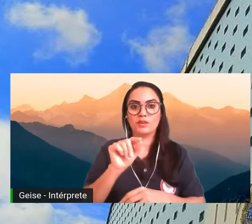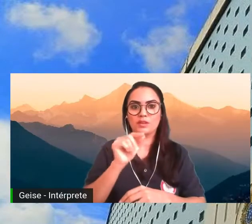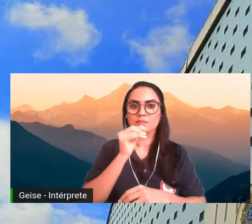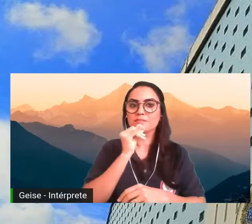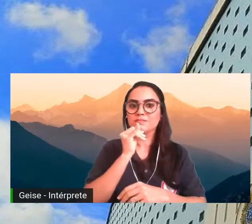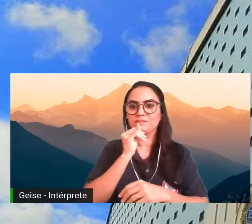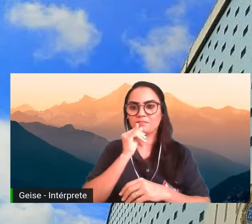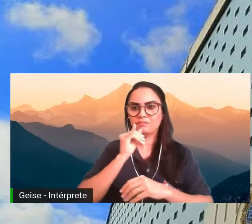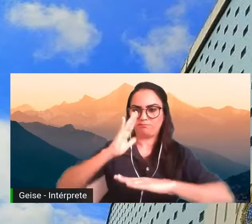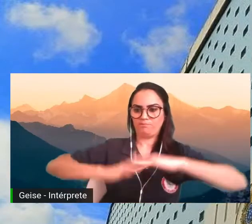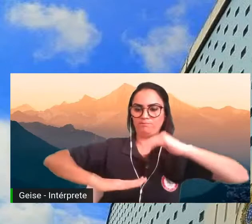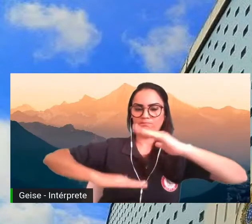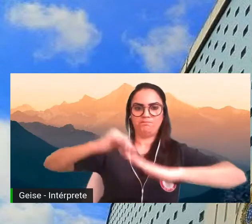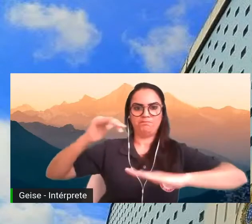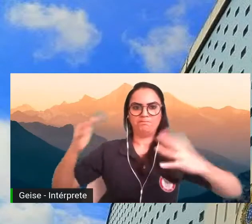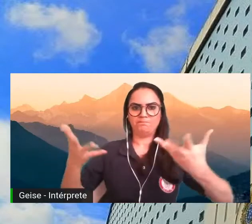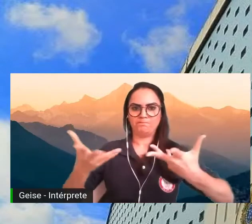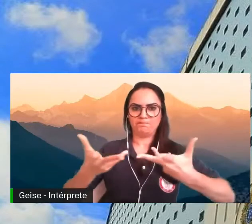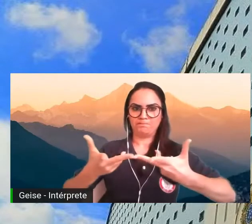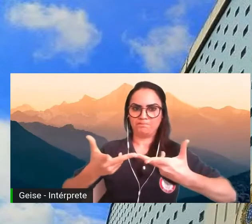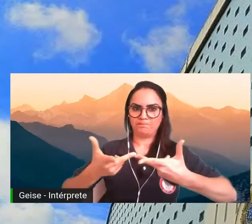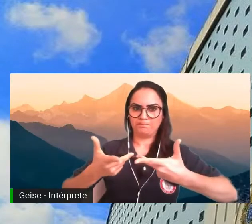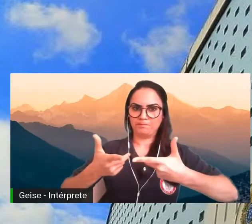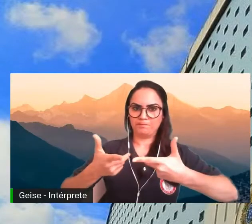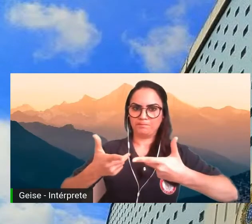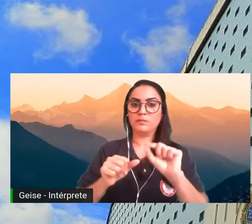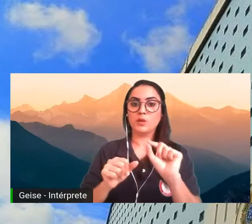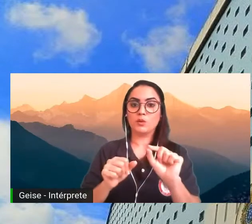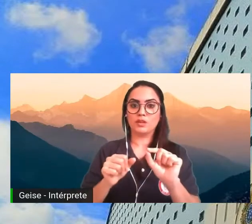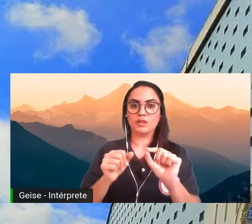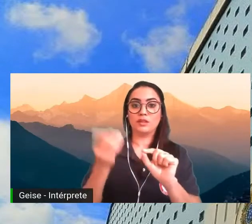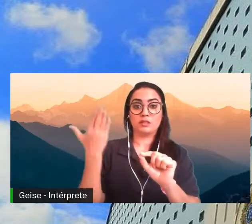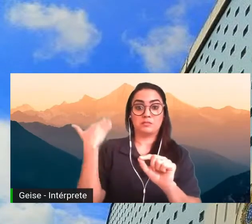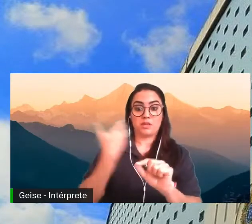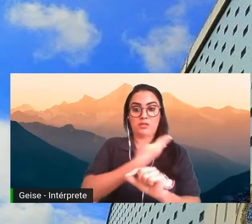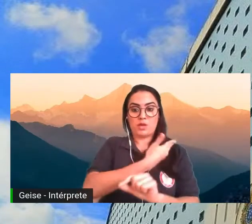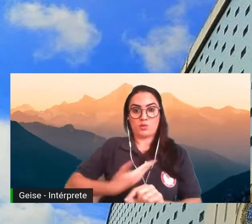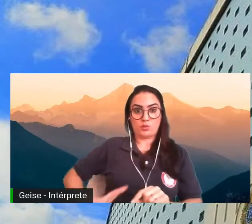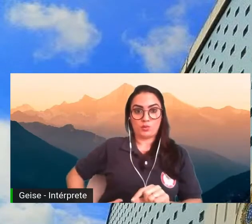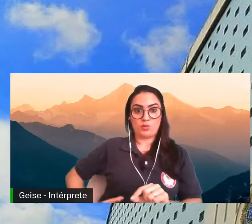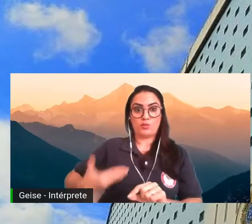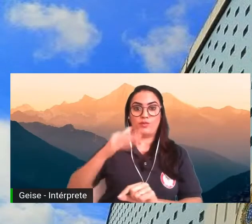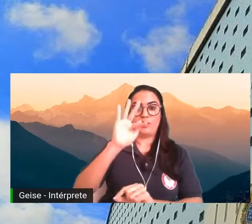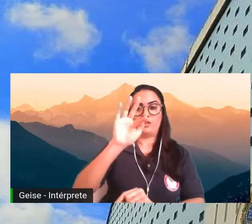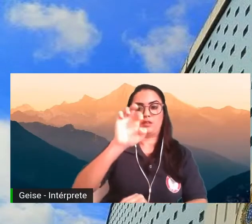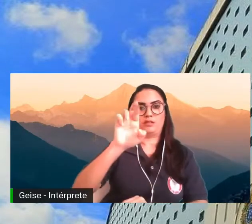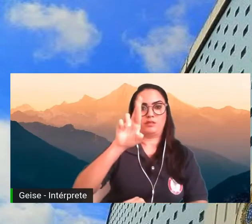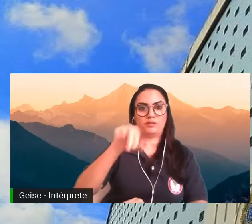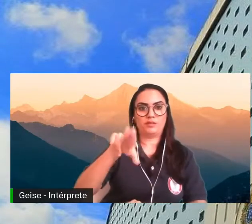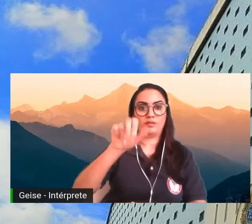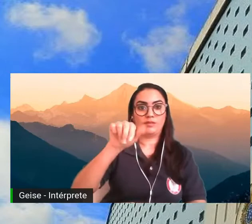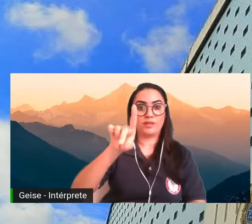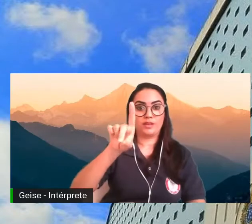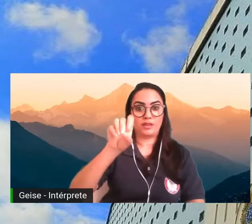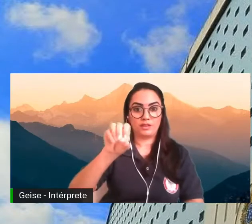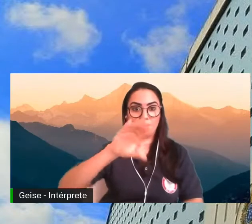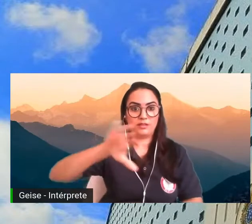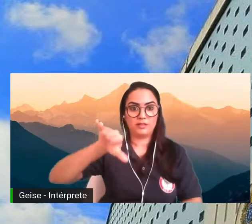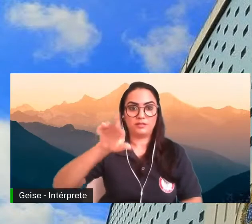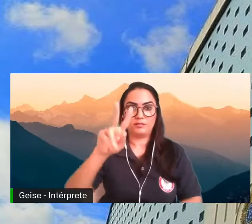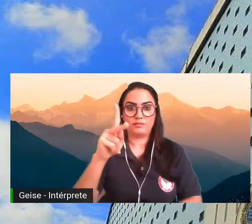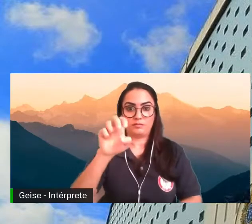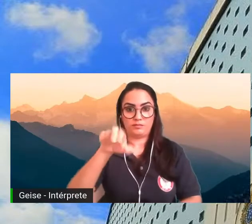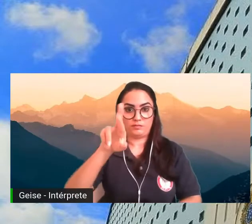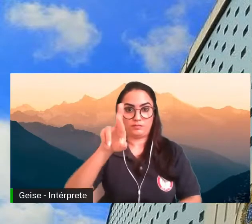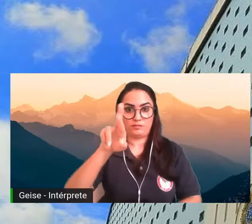90, desde o governo neoliberal de Fernando Henrique Cardoso, quando era ministro da Educação, Paulo Renato de Souza, sofreu